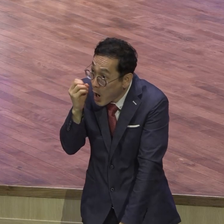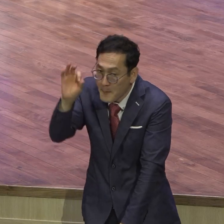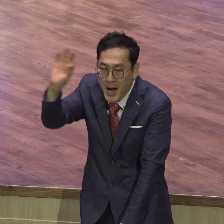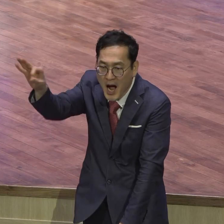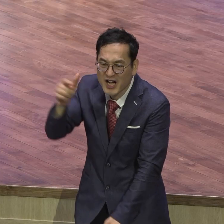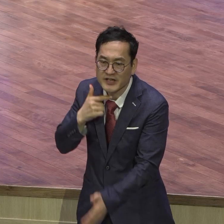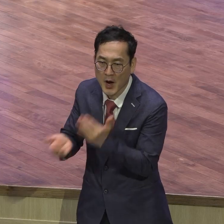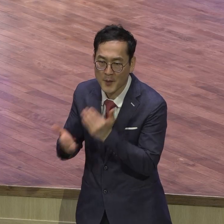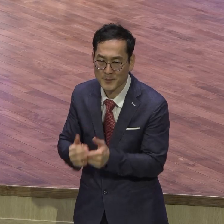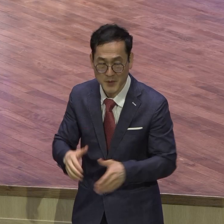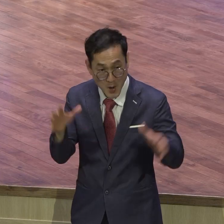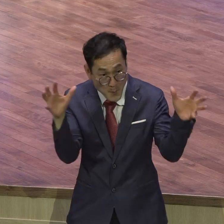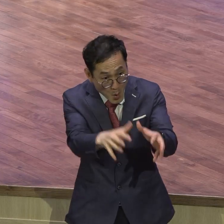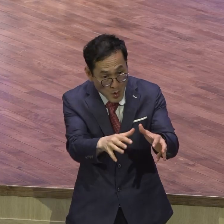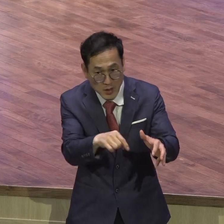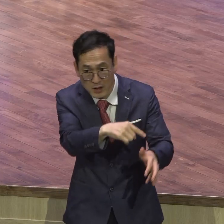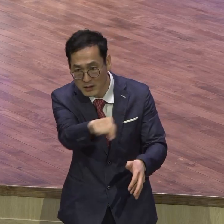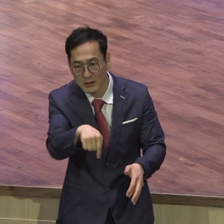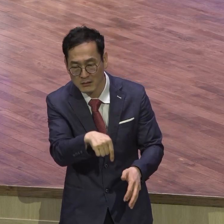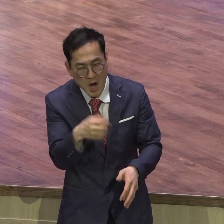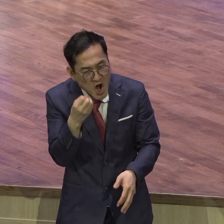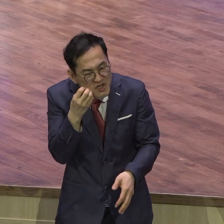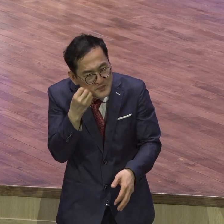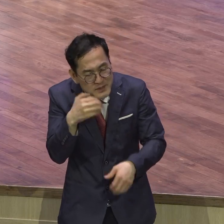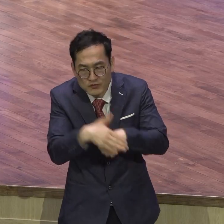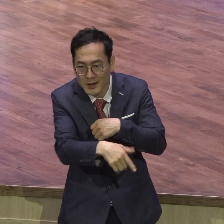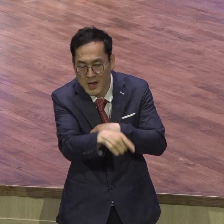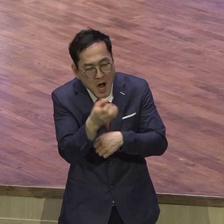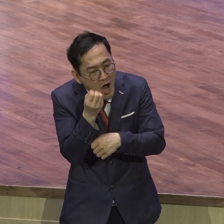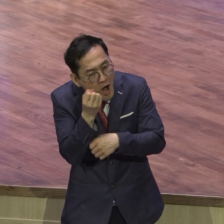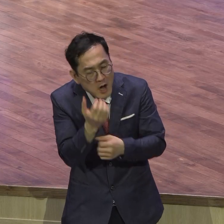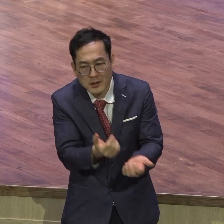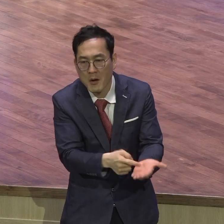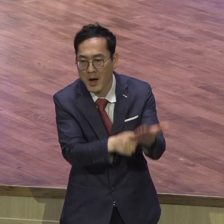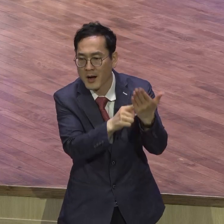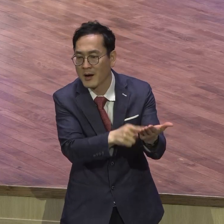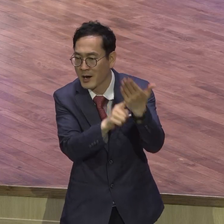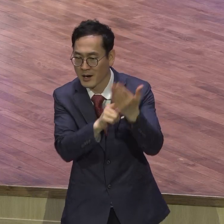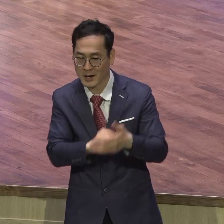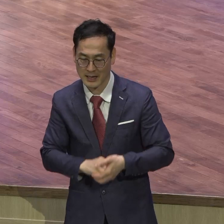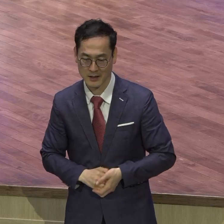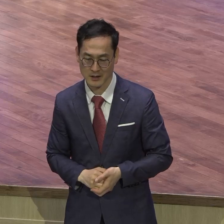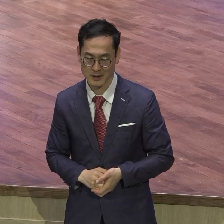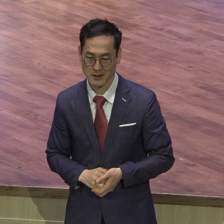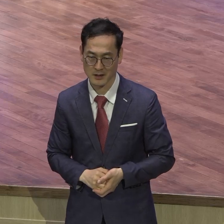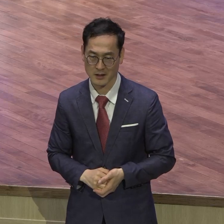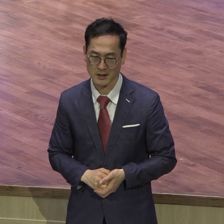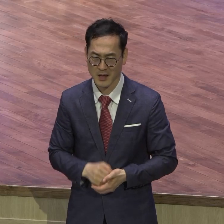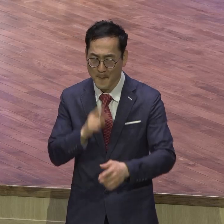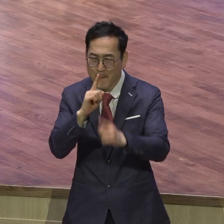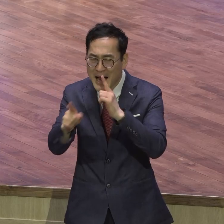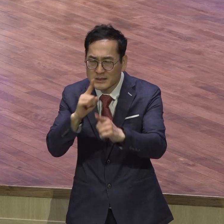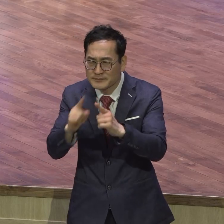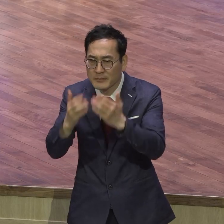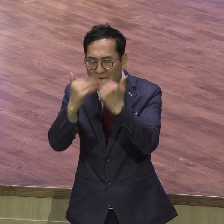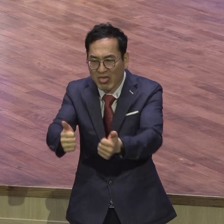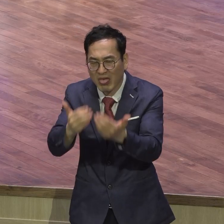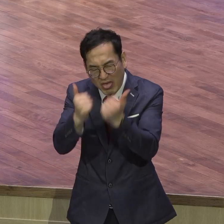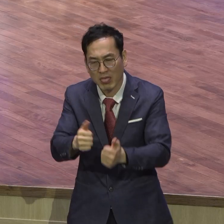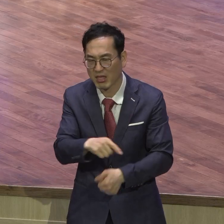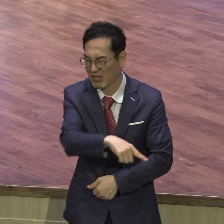모인다 그러면 완전히 불건전 신비주의 몰라요 불건전 신비주의 몰라 말씀하면 다 자버려요 아무 관심이 없어